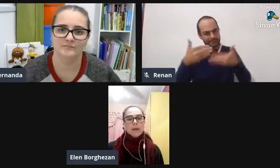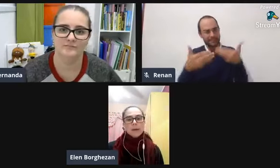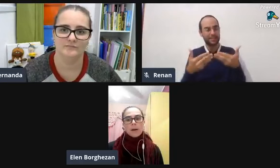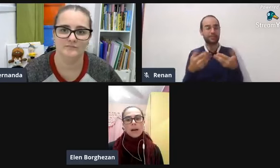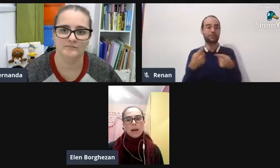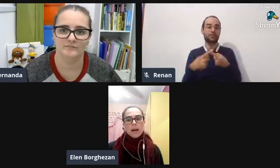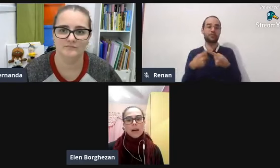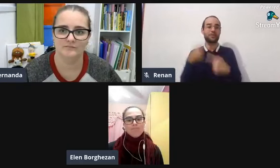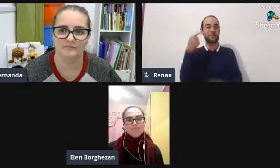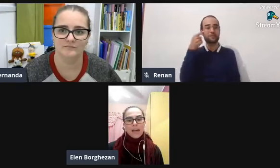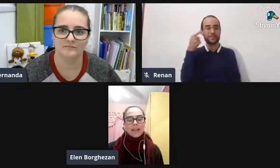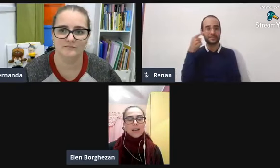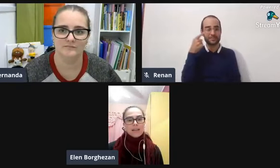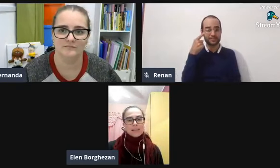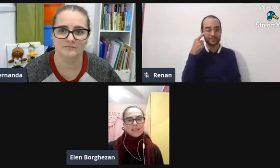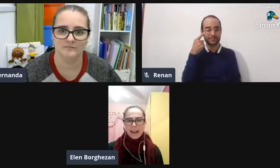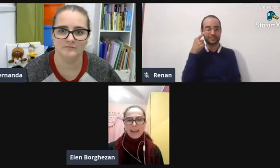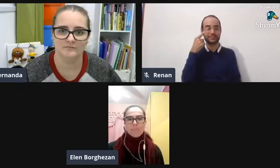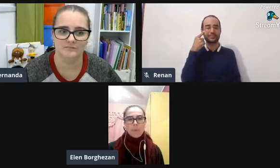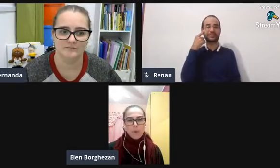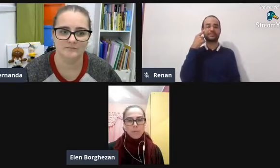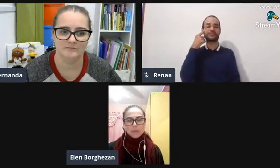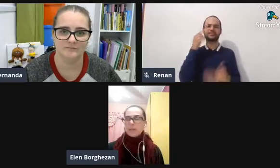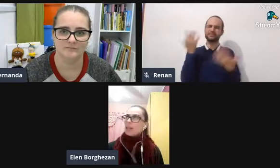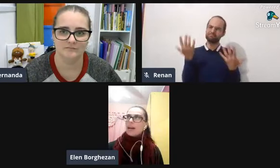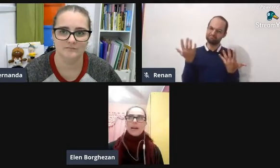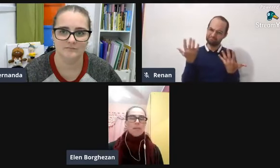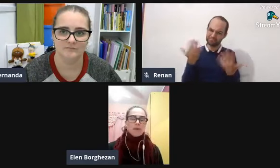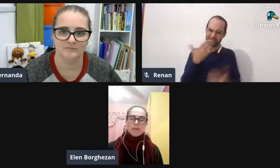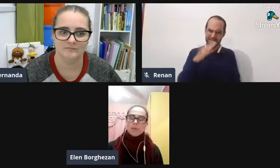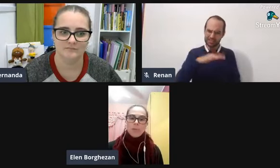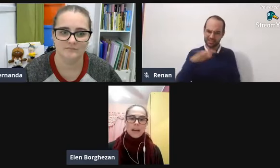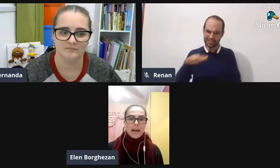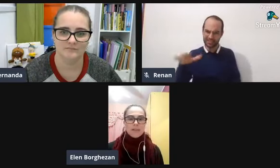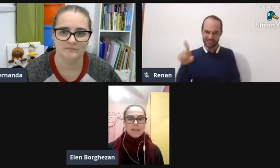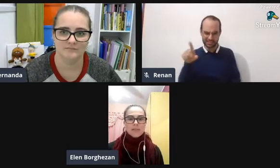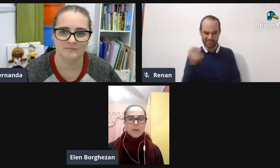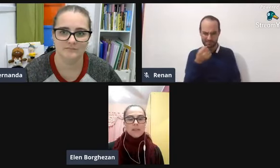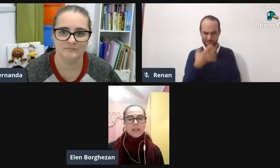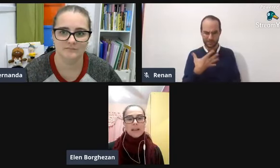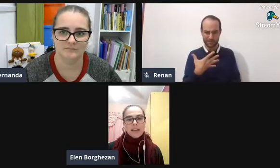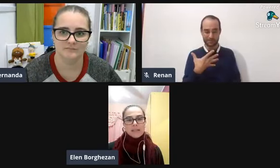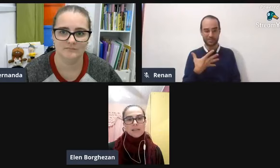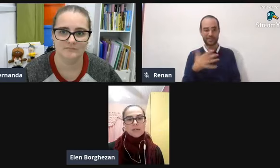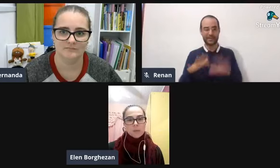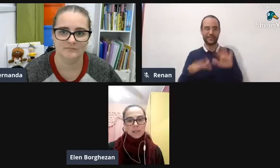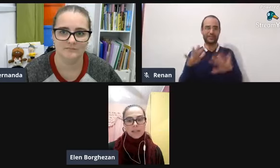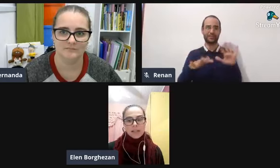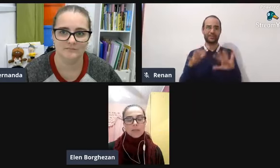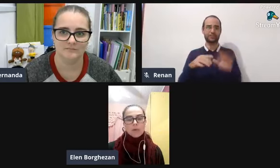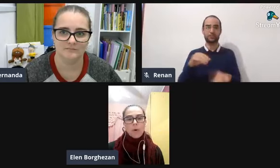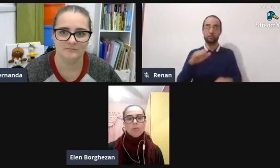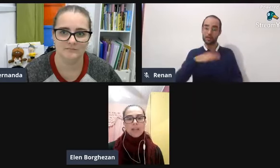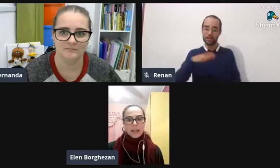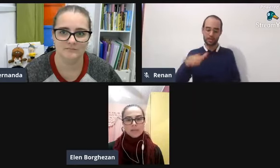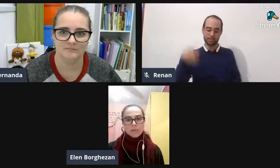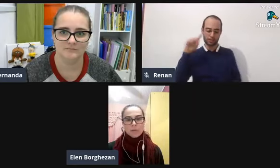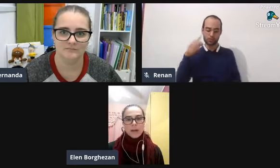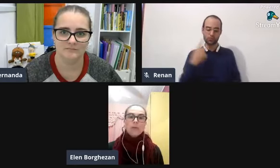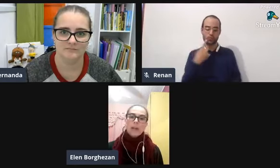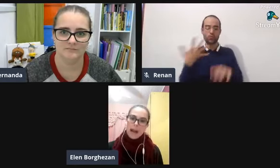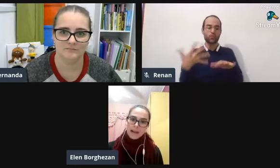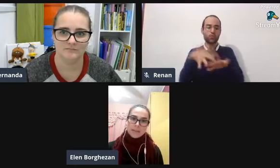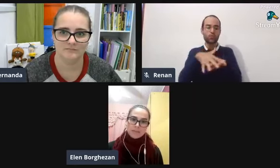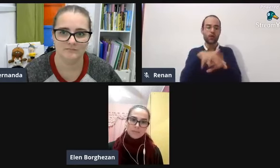penso assim, a criança, será que é bom? É que é uma coisa muito complicada, mas eu fico pensando a criança surda dentro do